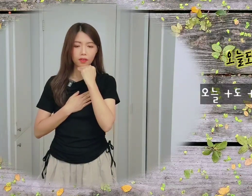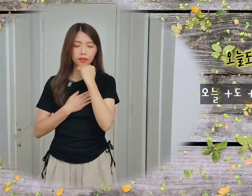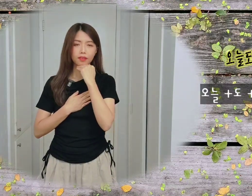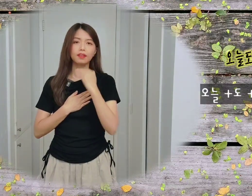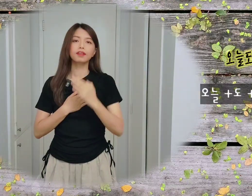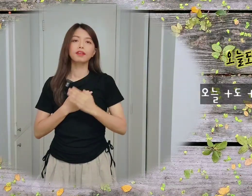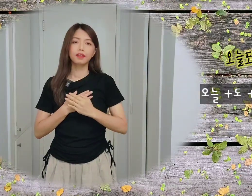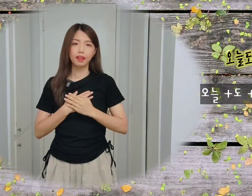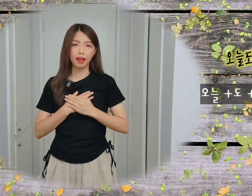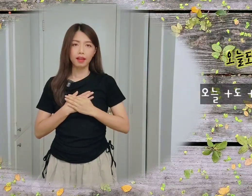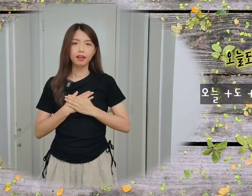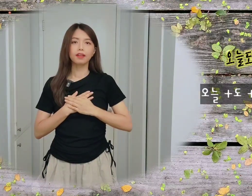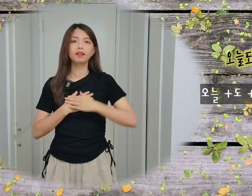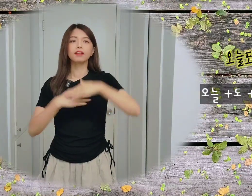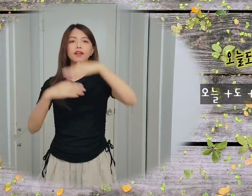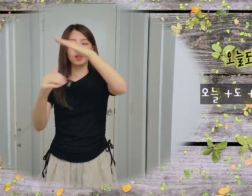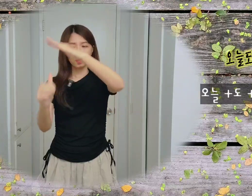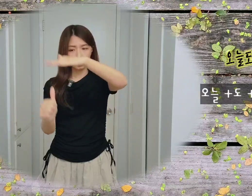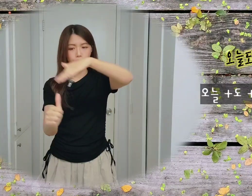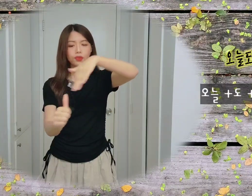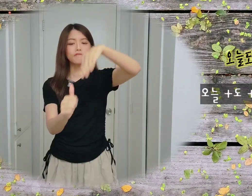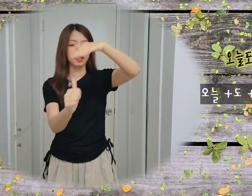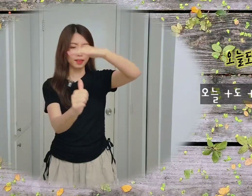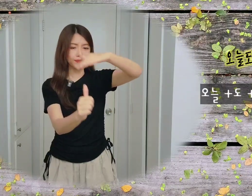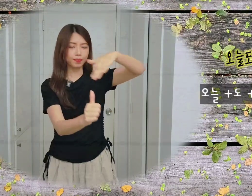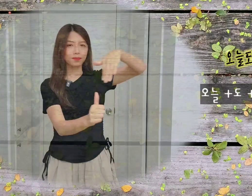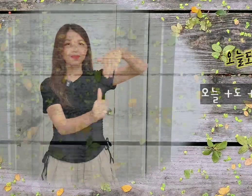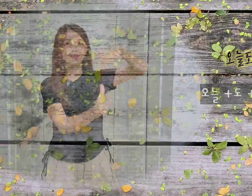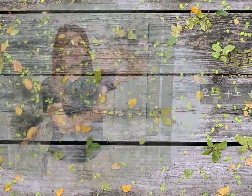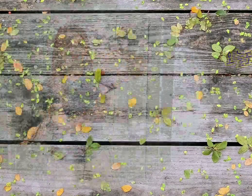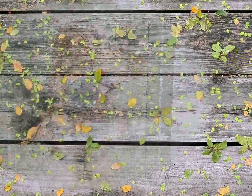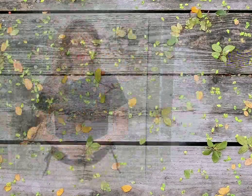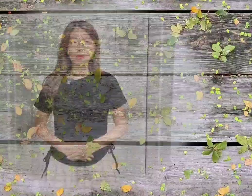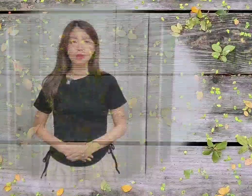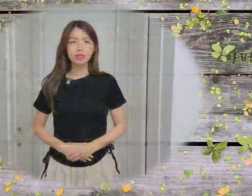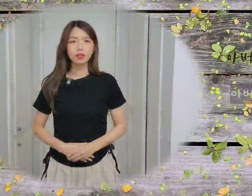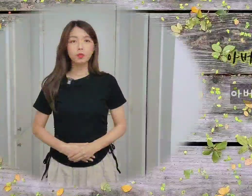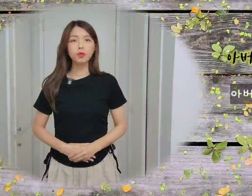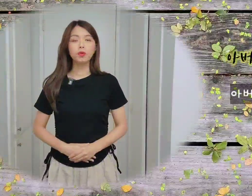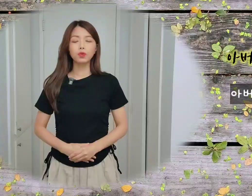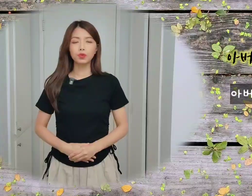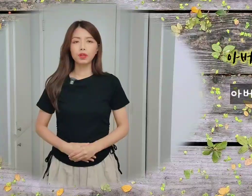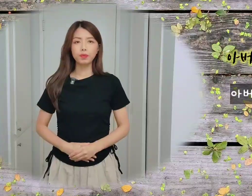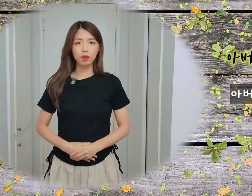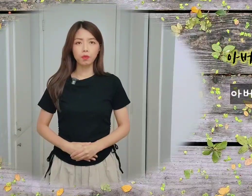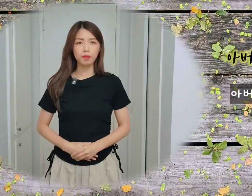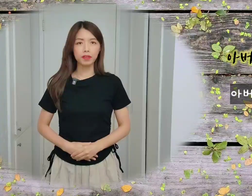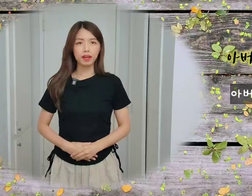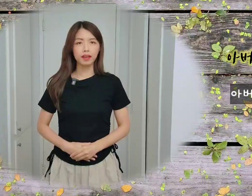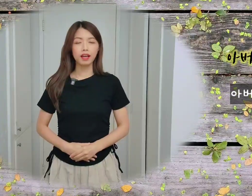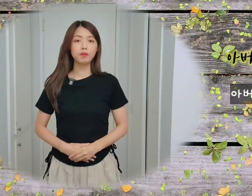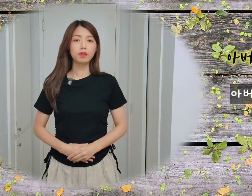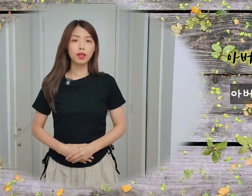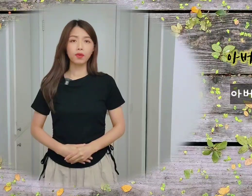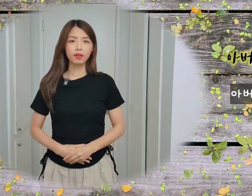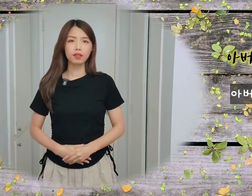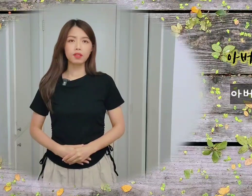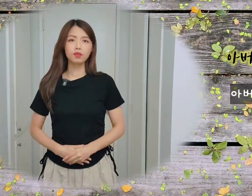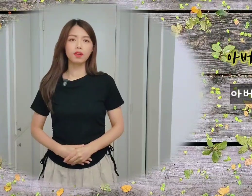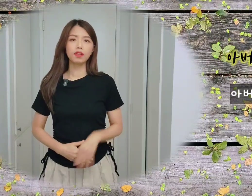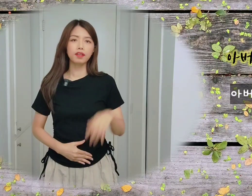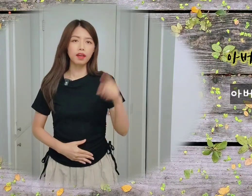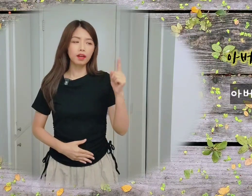기다려 날 부르시네. 아버지 눈물로 주를 불러봅니다. 아버지라고